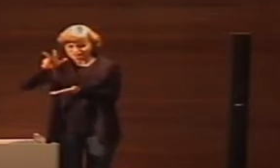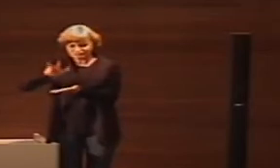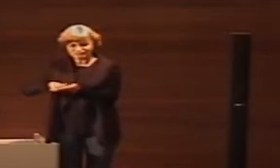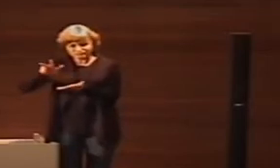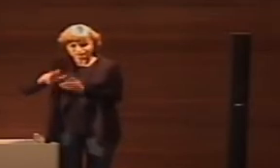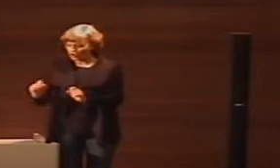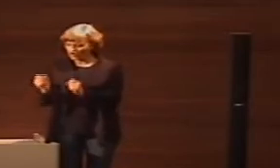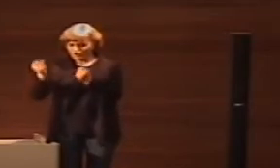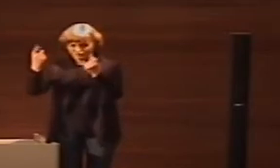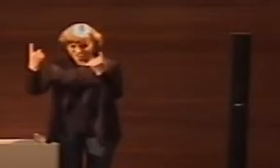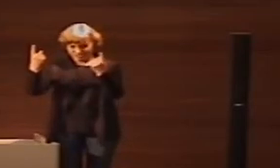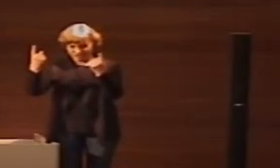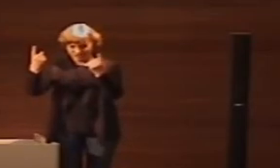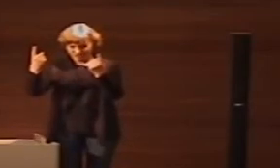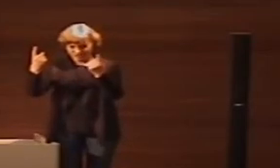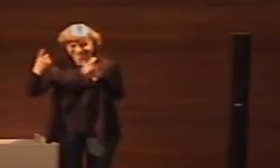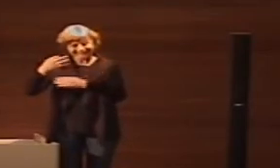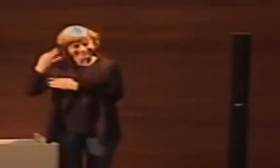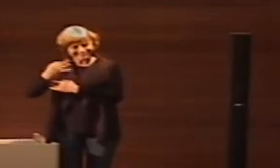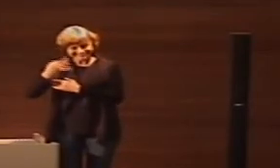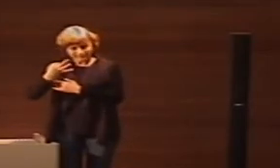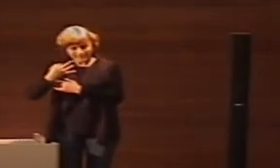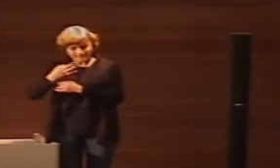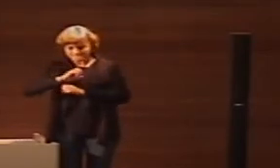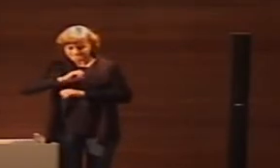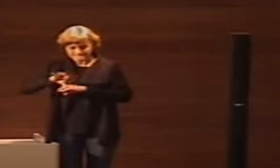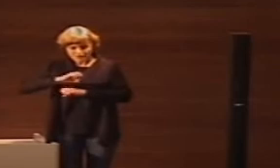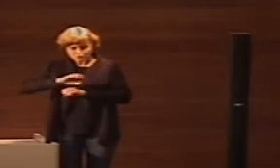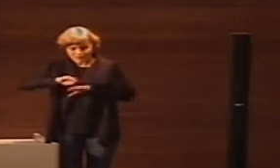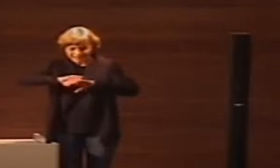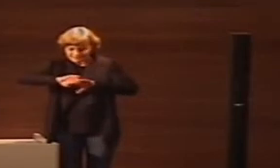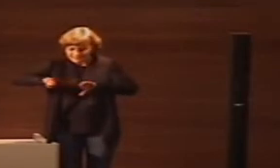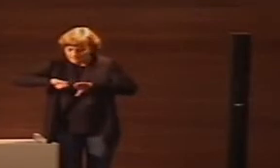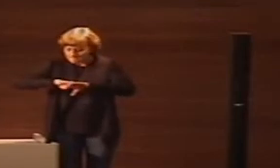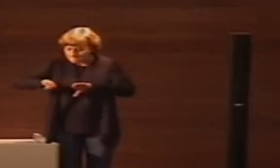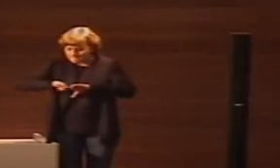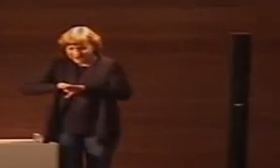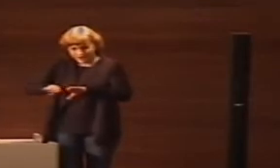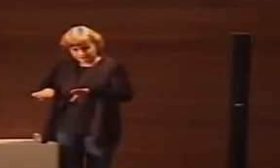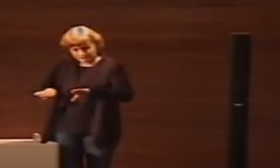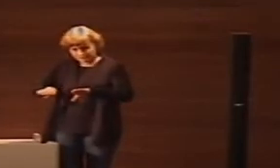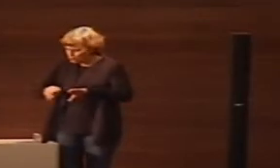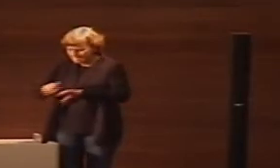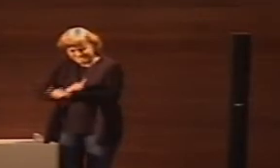nos debería reforzar la apuesta por la recogida selectiva más que la apuesta por los tratamientos finalistas.